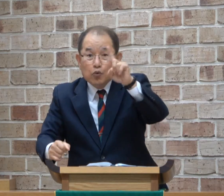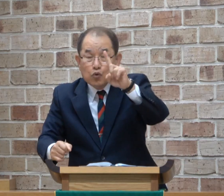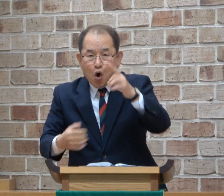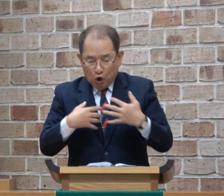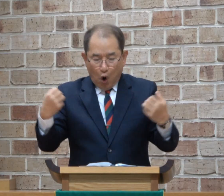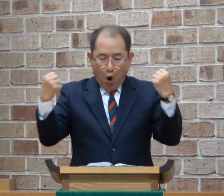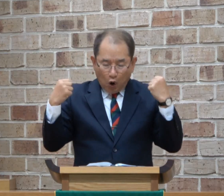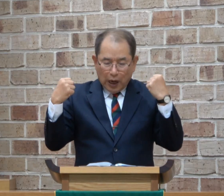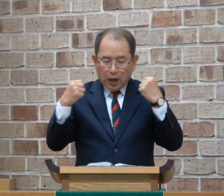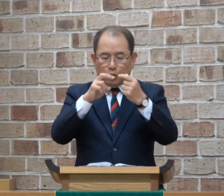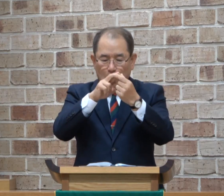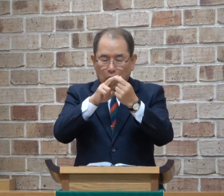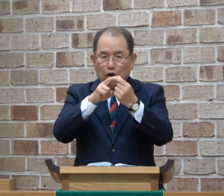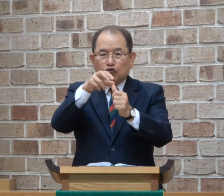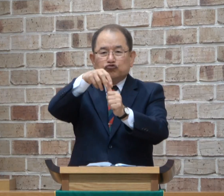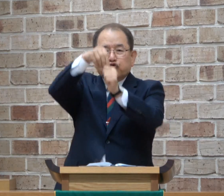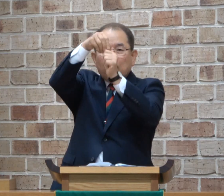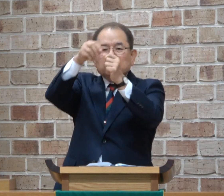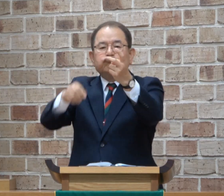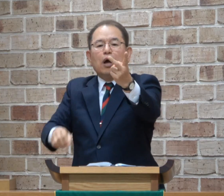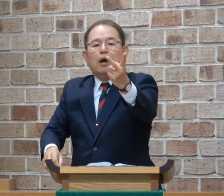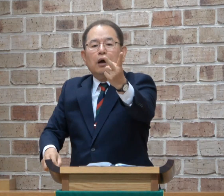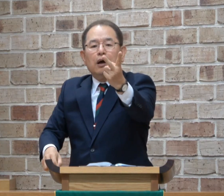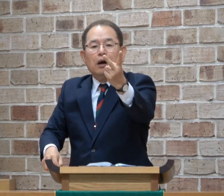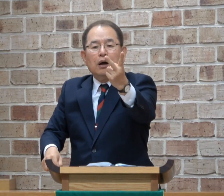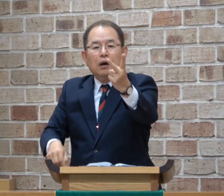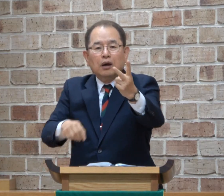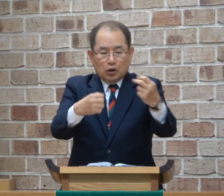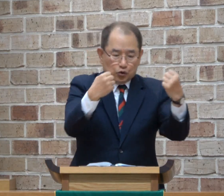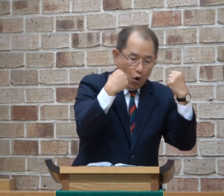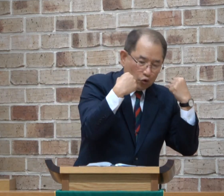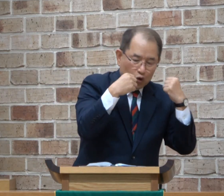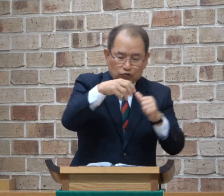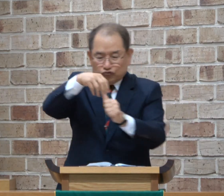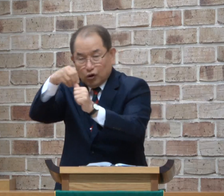건강이 나은 것과 동시에 구원함을 받았습니다.